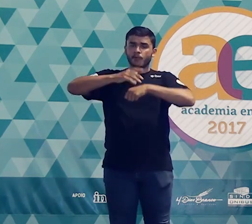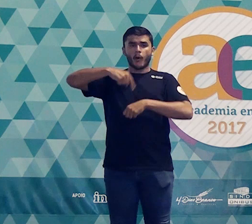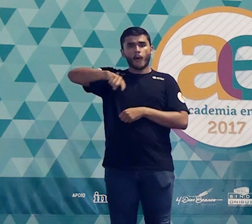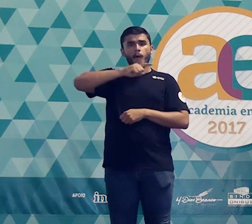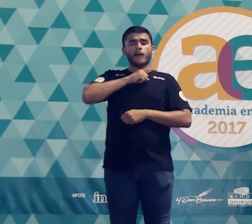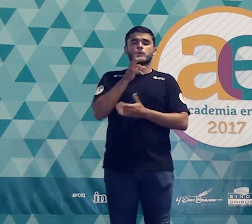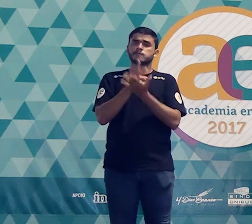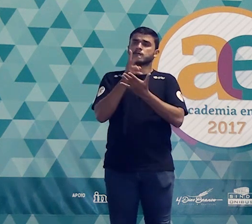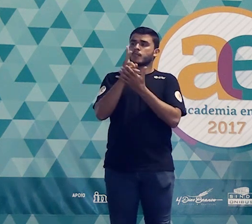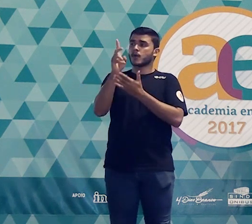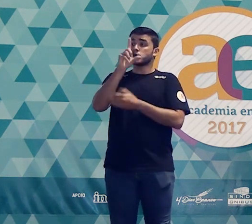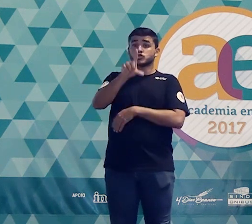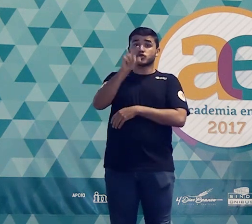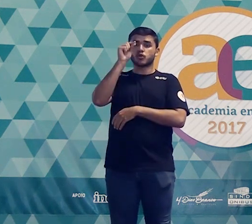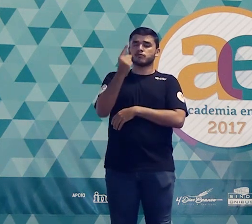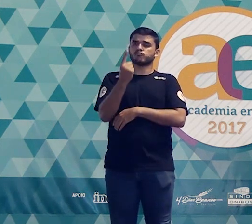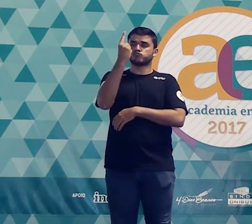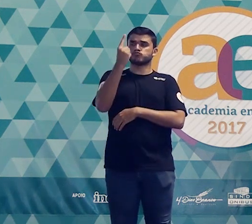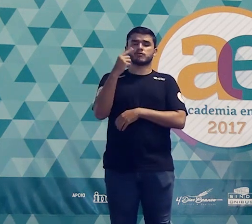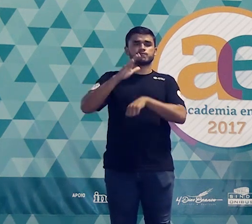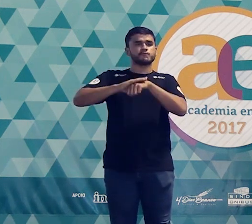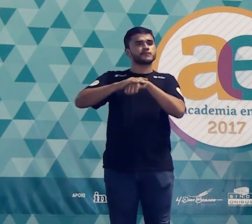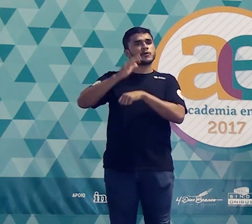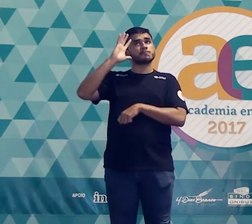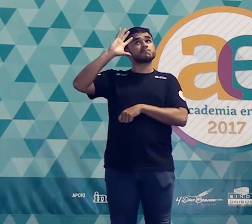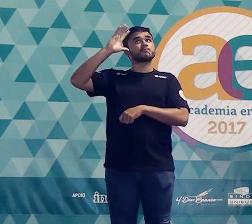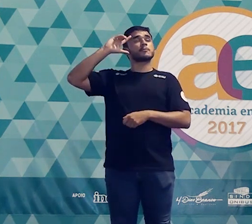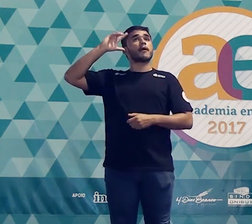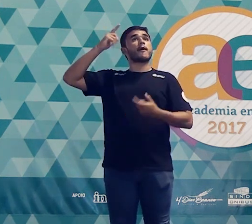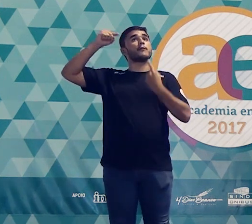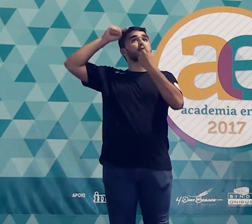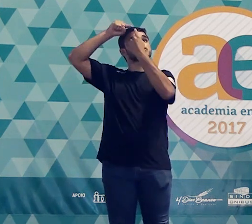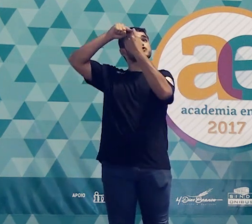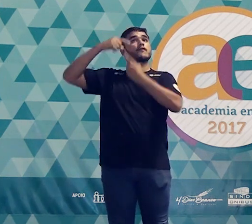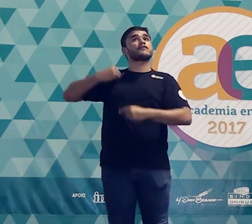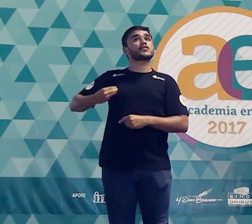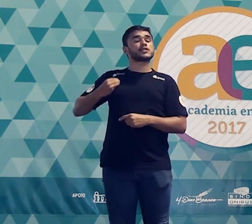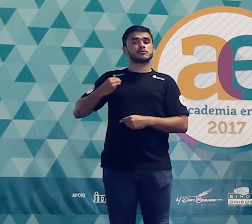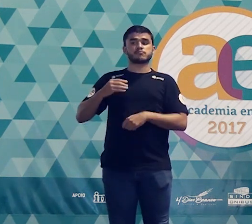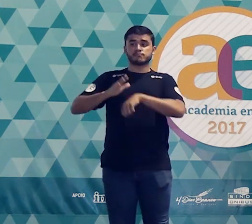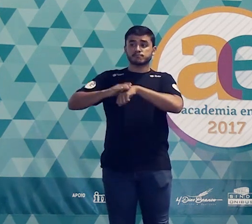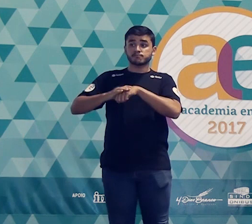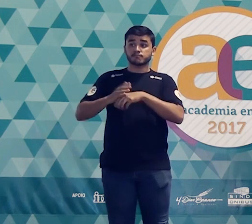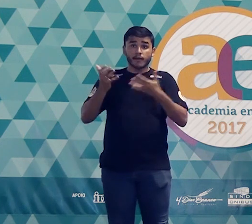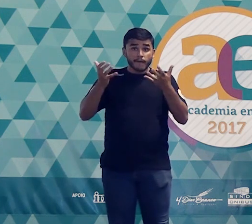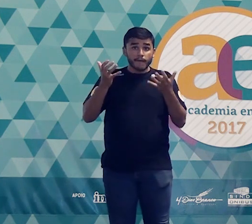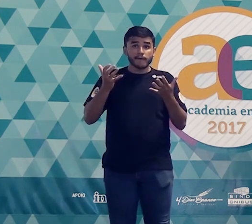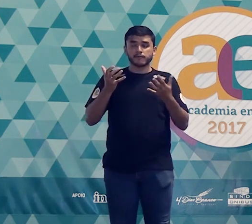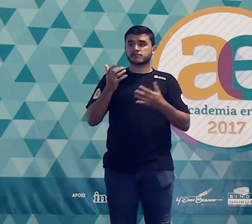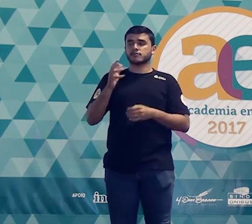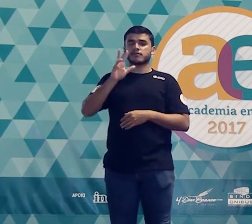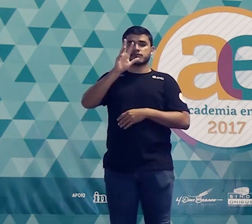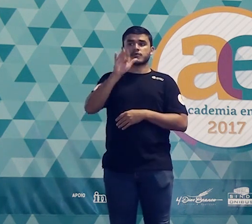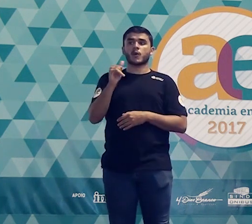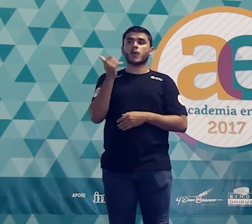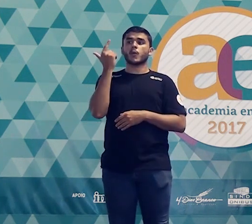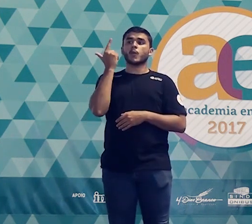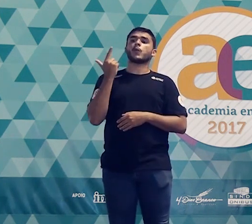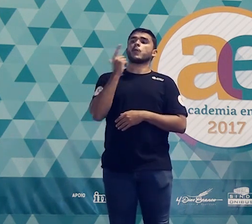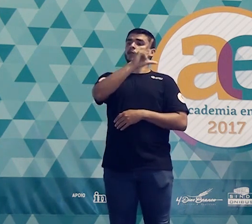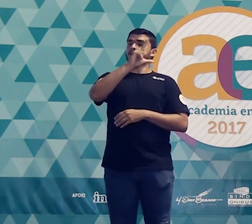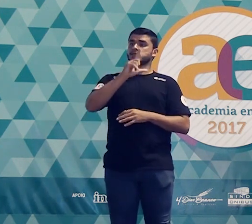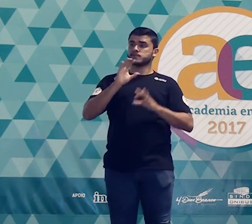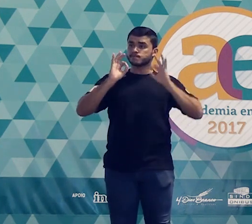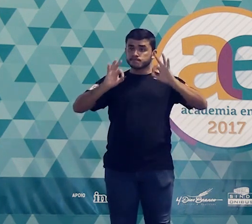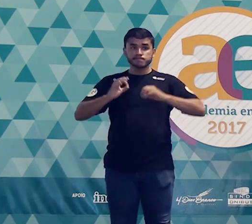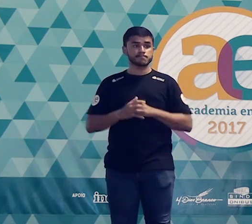que é a nossa única escolha. Entendem? Então, enquanto você não vê que a tua única escolha é aquela, você não sabe o quão forte